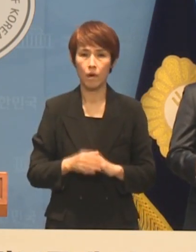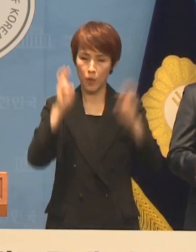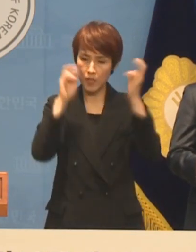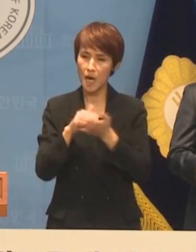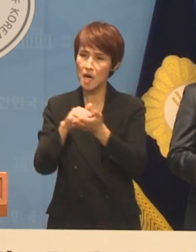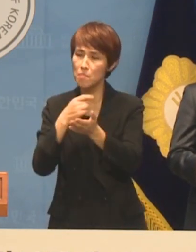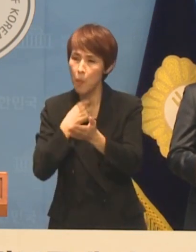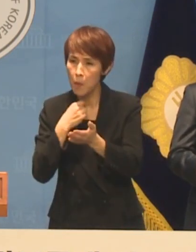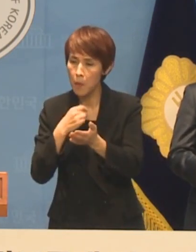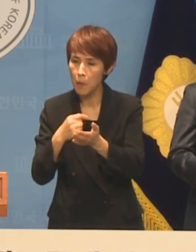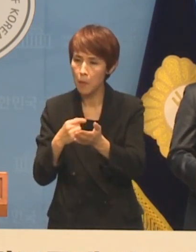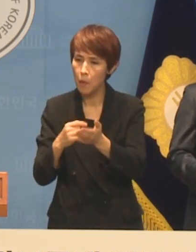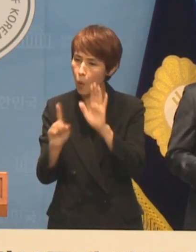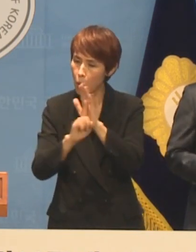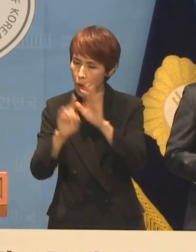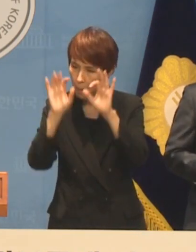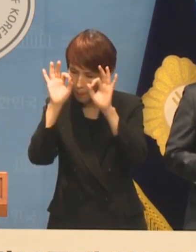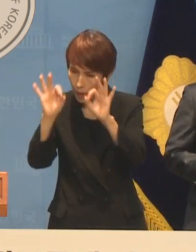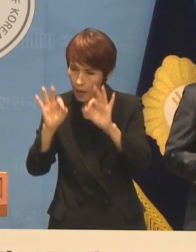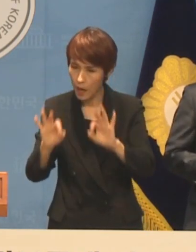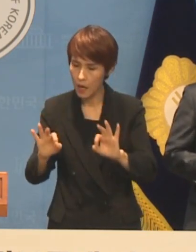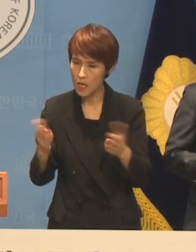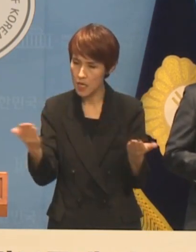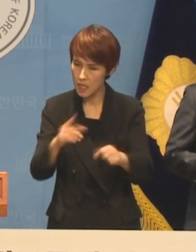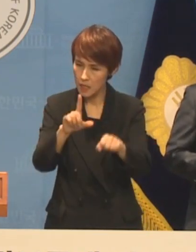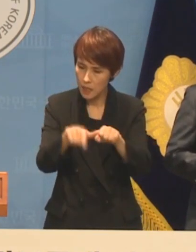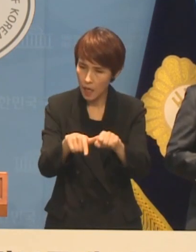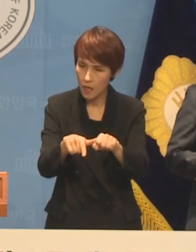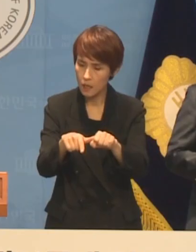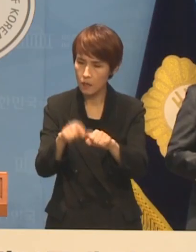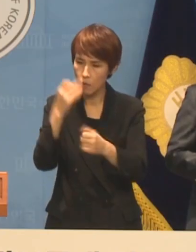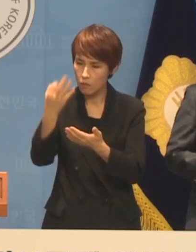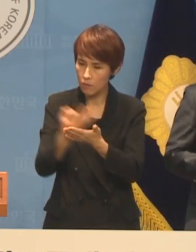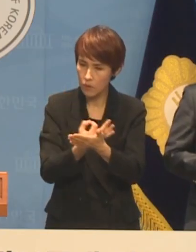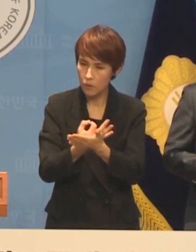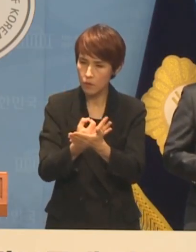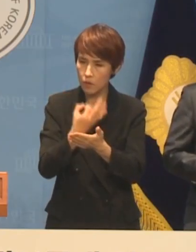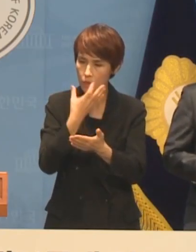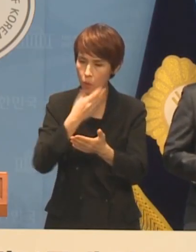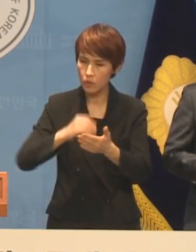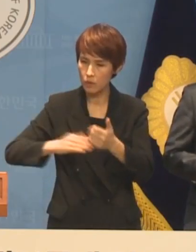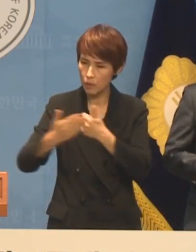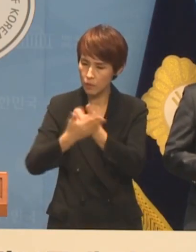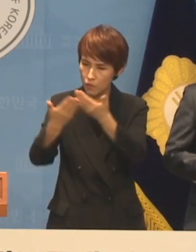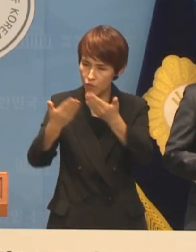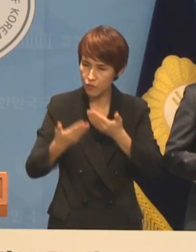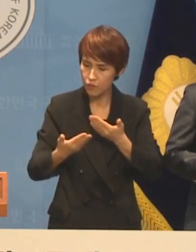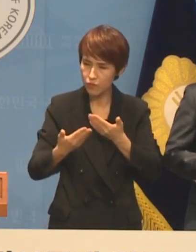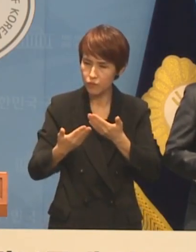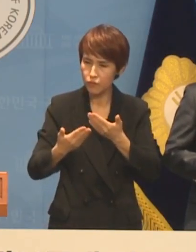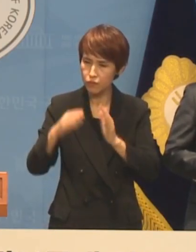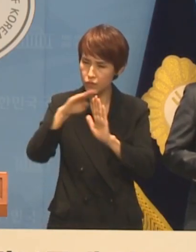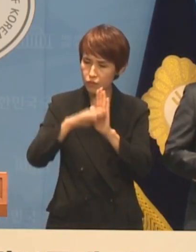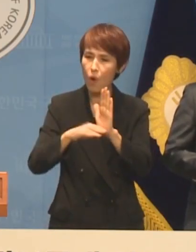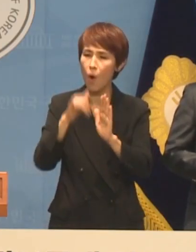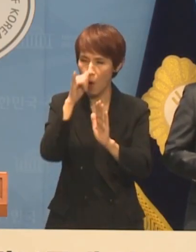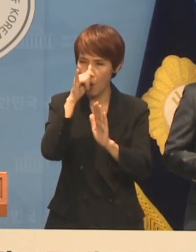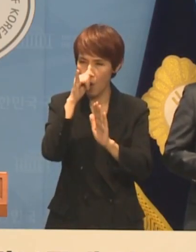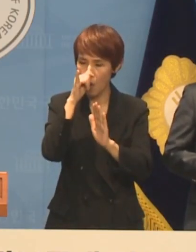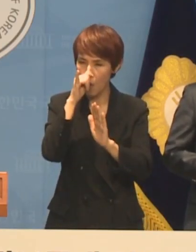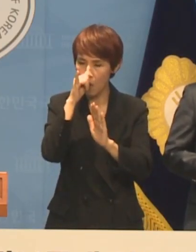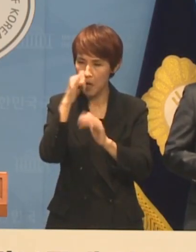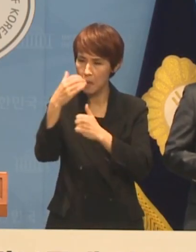공고를 찾아봅니다. 업무 시간과 급여, 복리후생 등 기본 정보밖에 없습니다. 맡게 된